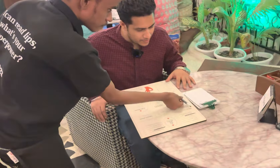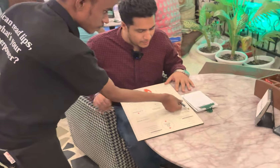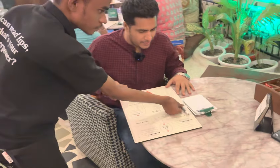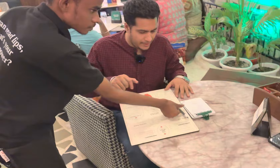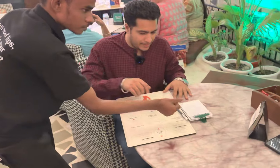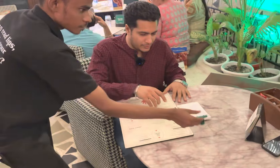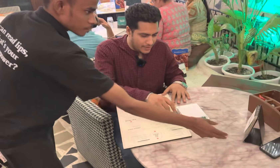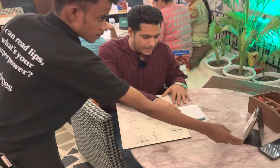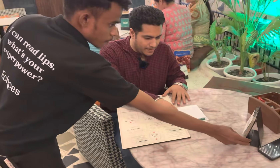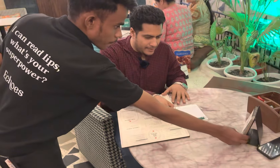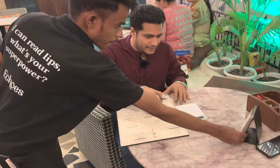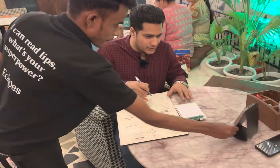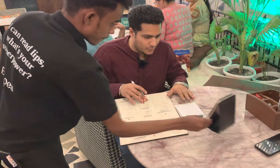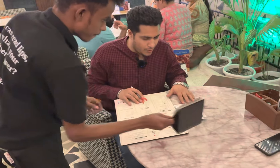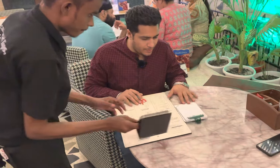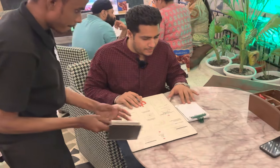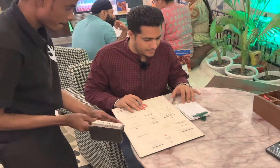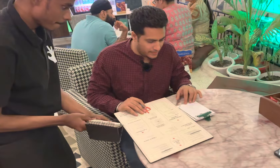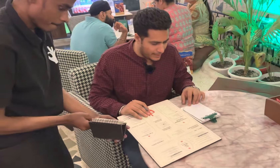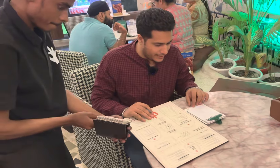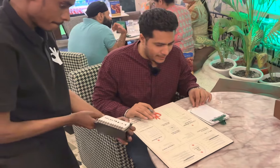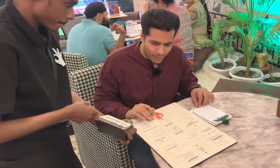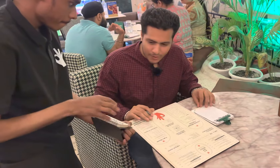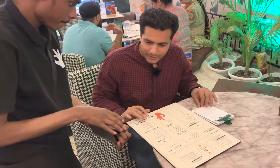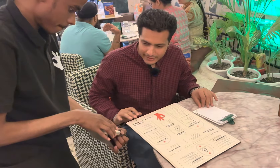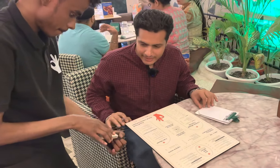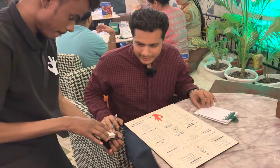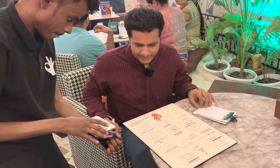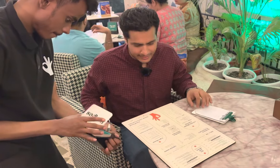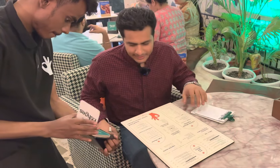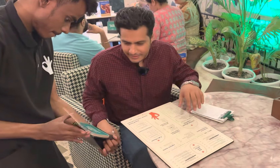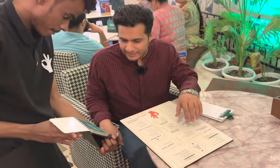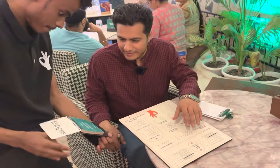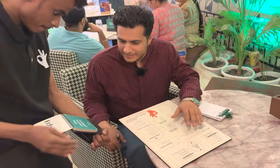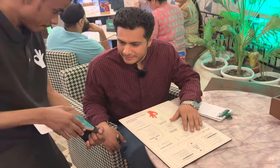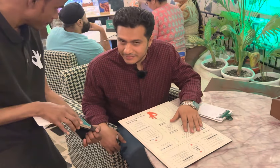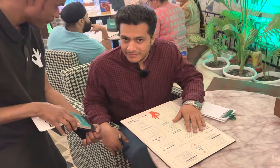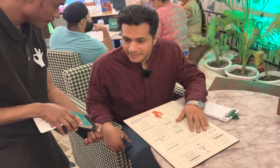ओके. तो यहाँ पर डिश कोड डालेंगे और क्वांटिटी कितने.